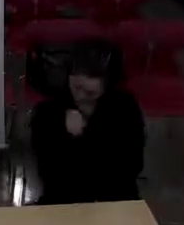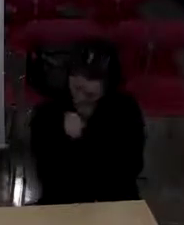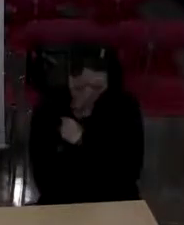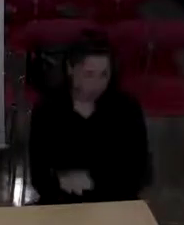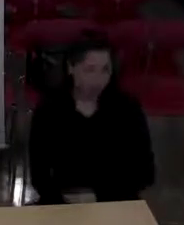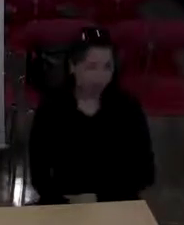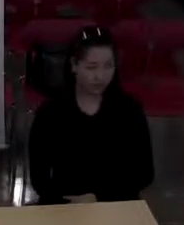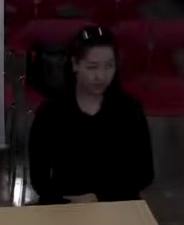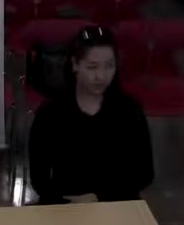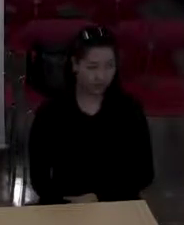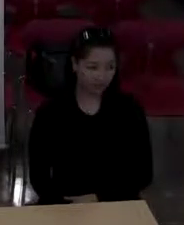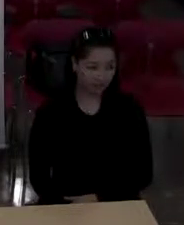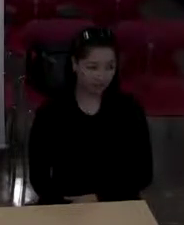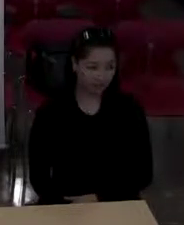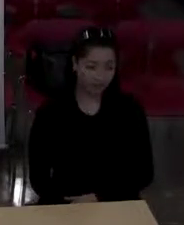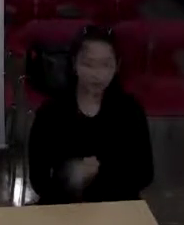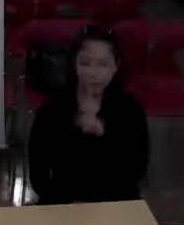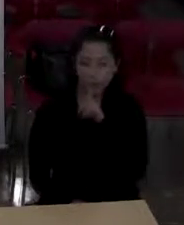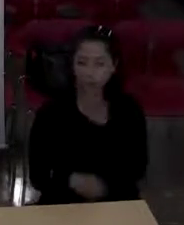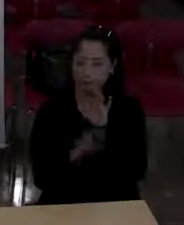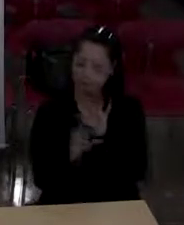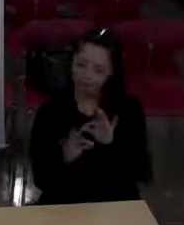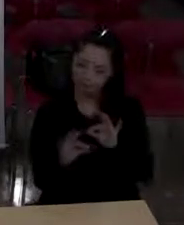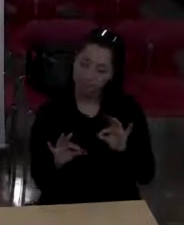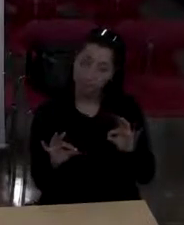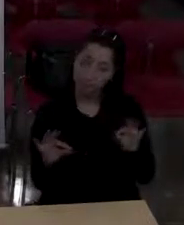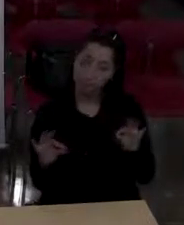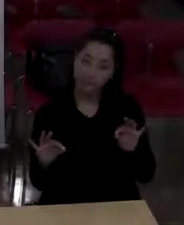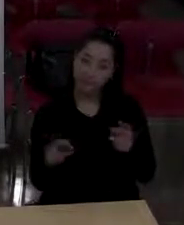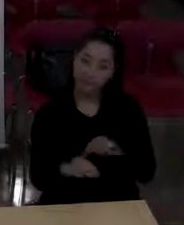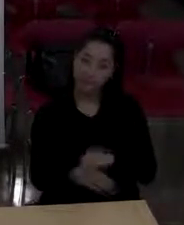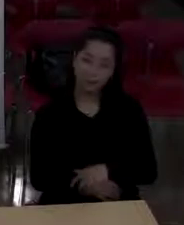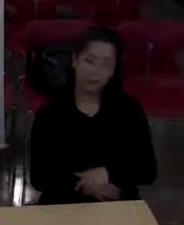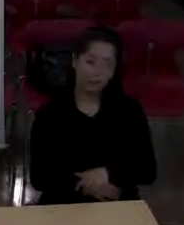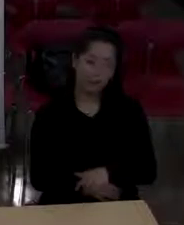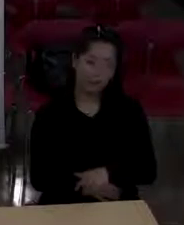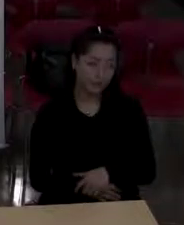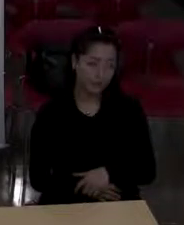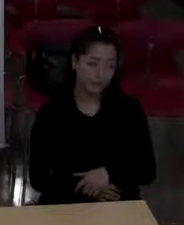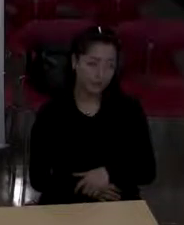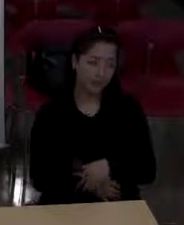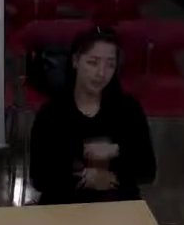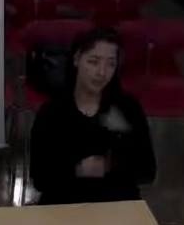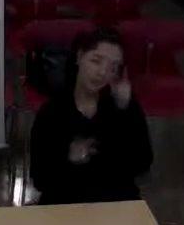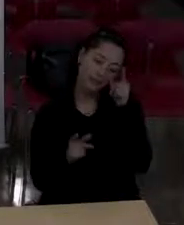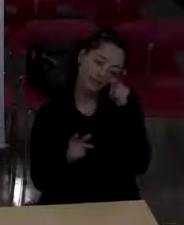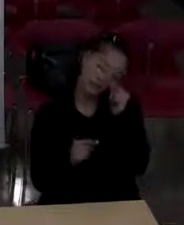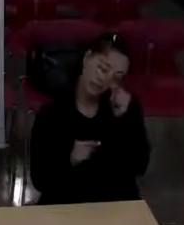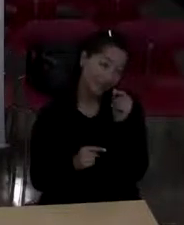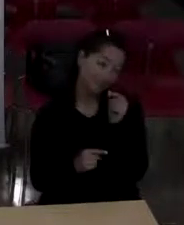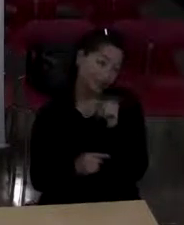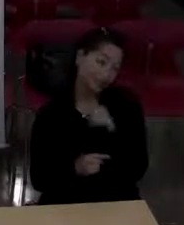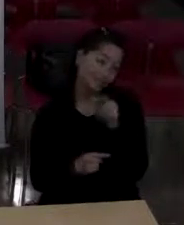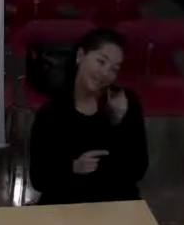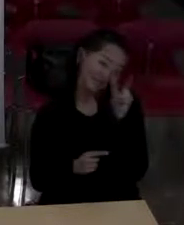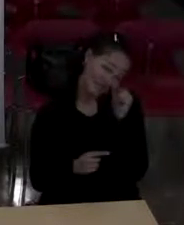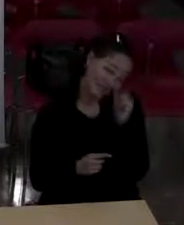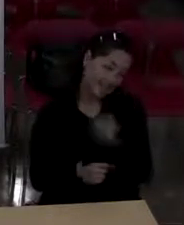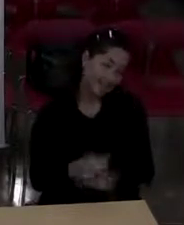Ay, qué rico. ¿Nos amas mucho? Me dio mucho sueño, tía. Sí, me dio